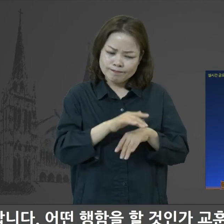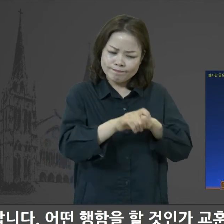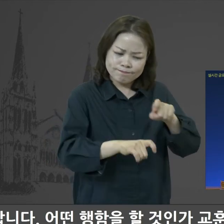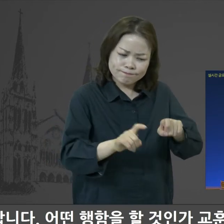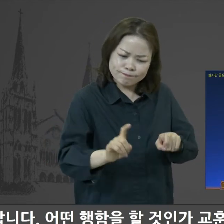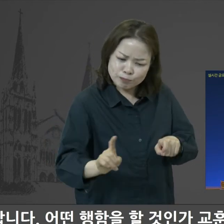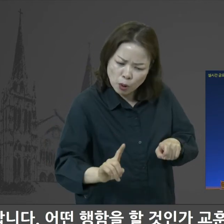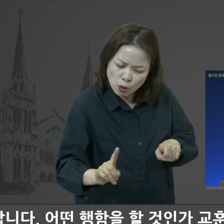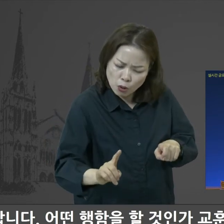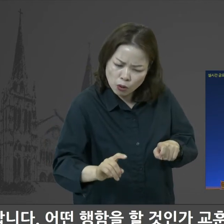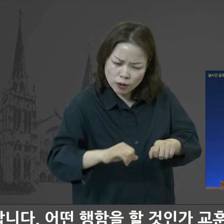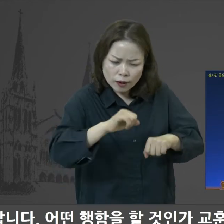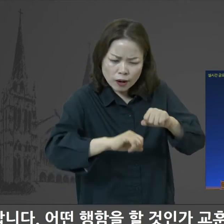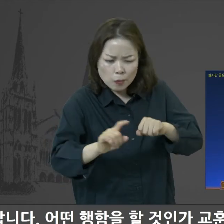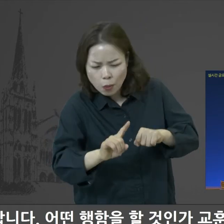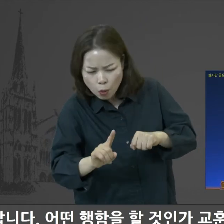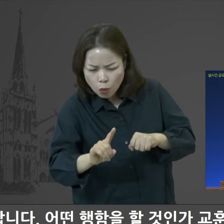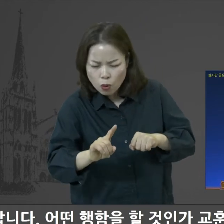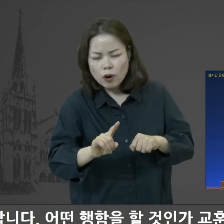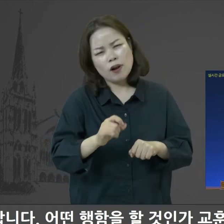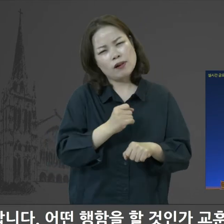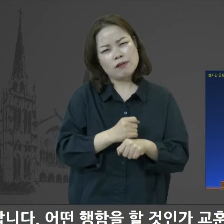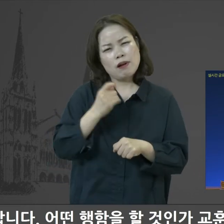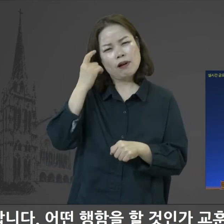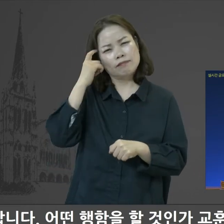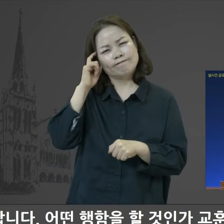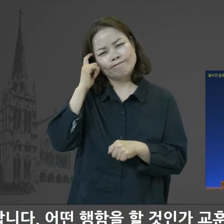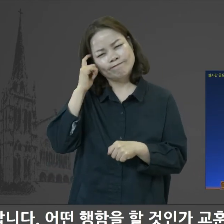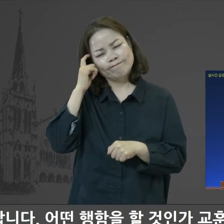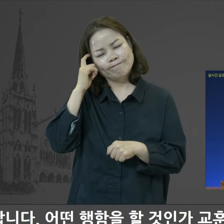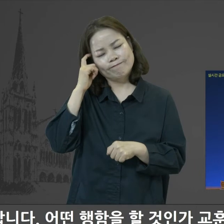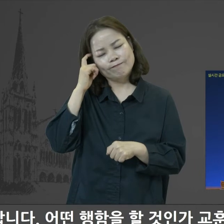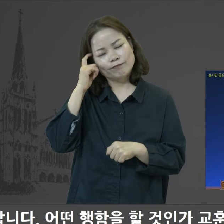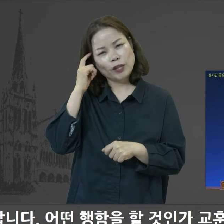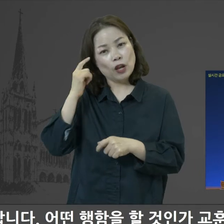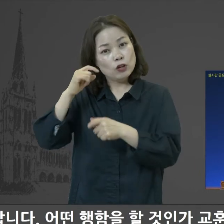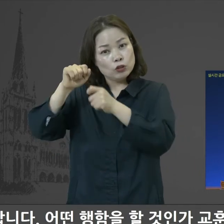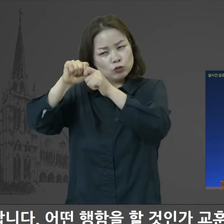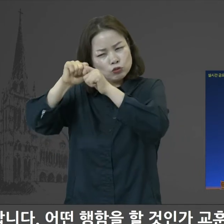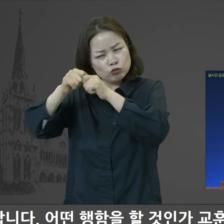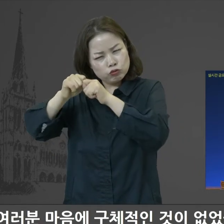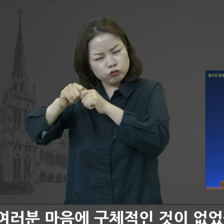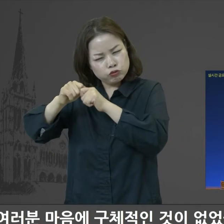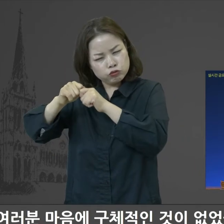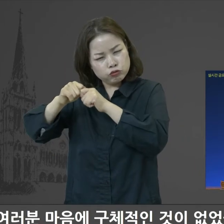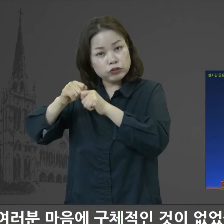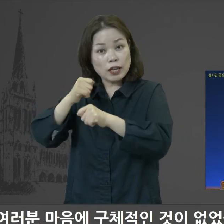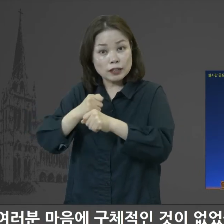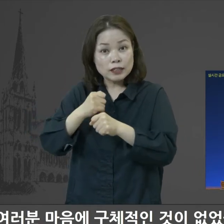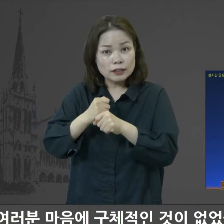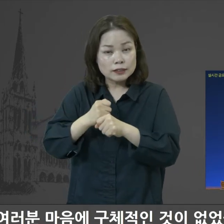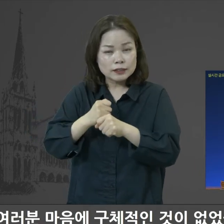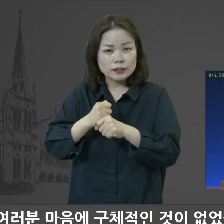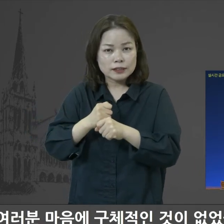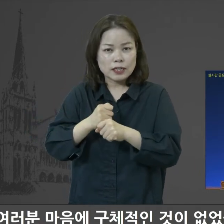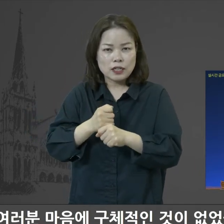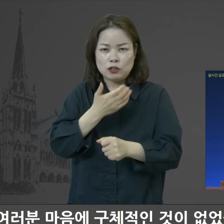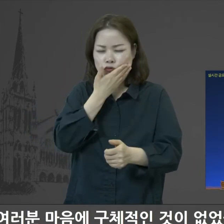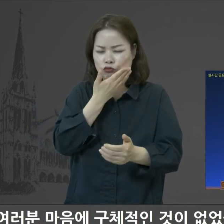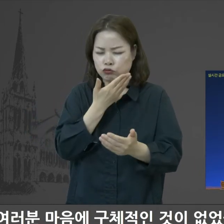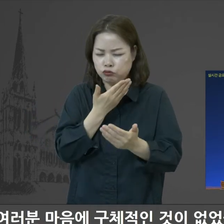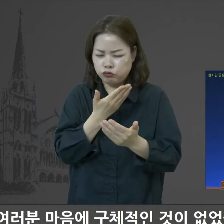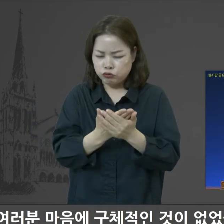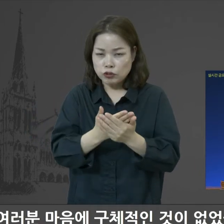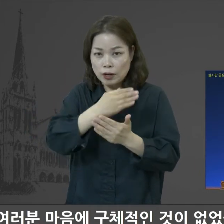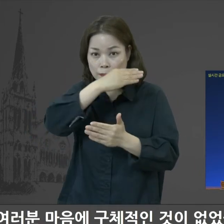행해야 되겠다는 도전은 있는데 무엇을 어떻게 행할까라는 좀 더 구체적이고 성경에서 이 핵심을 찌르는 이런